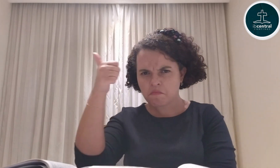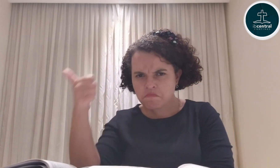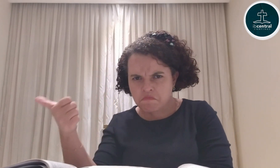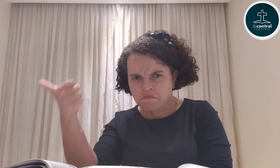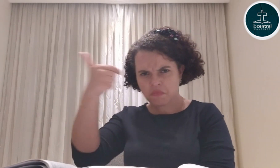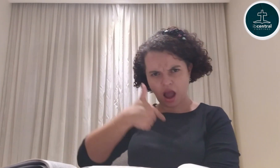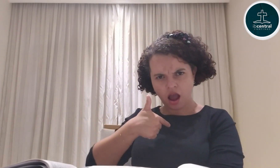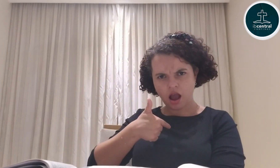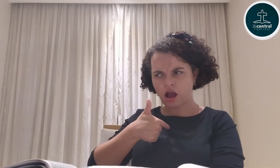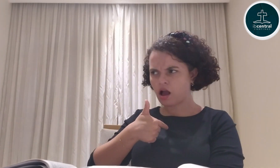Ou